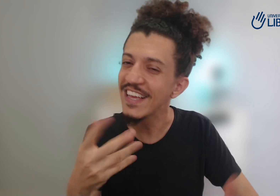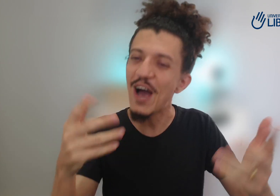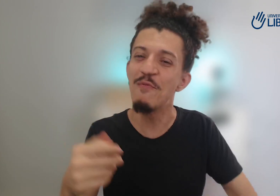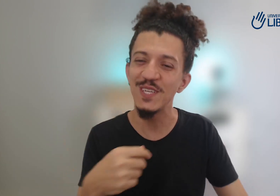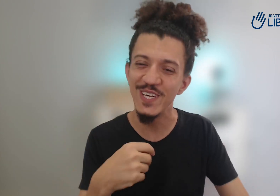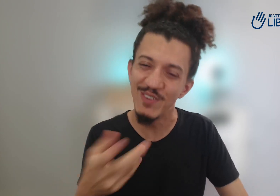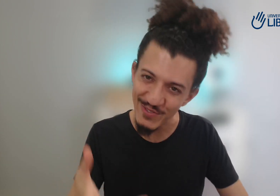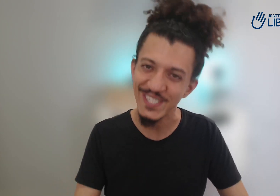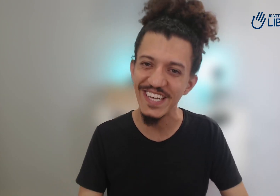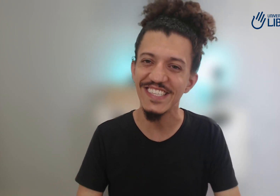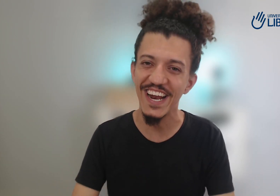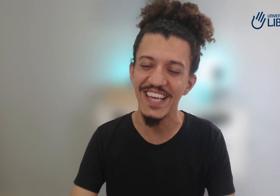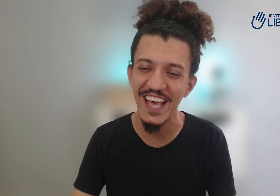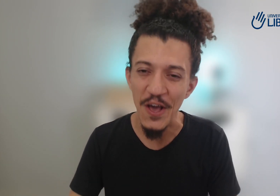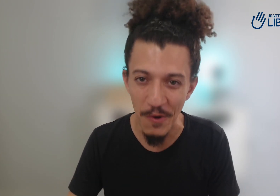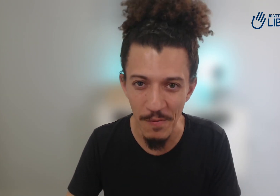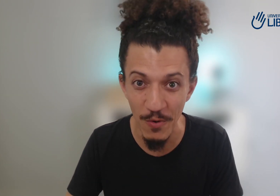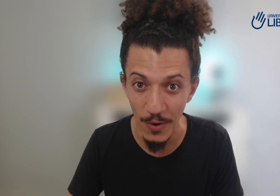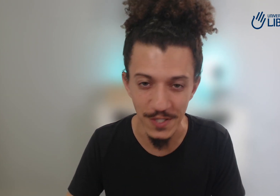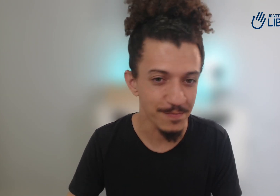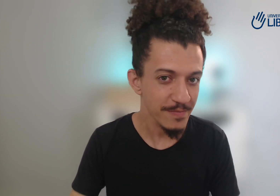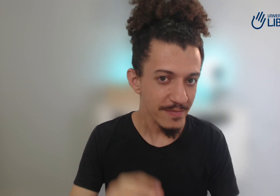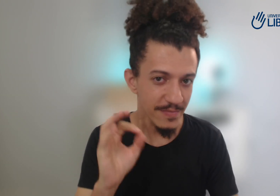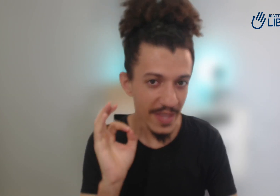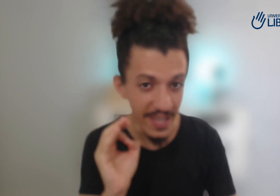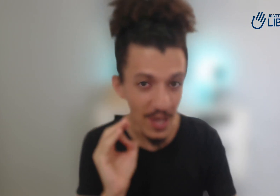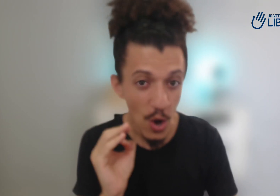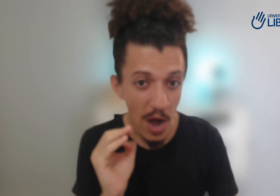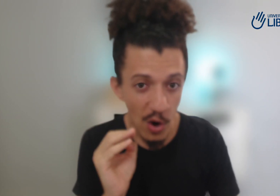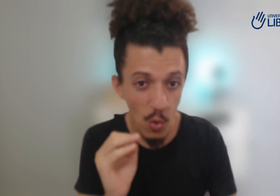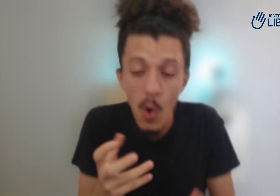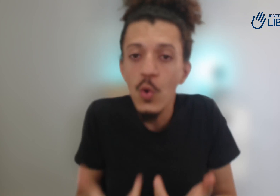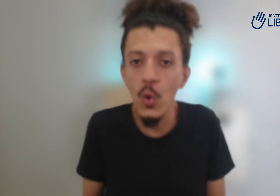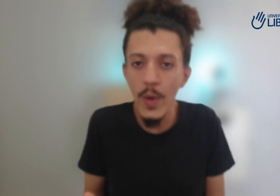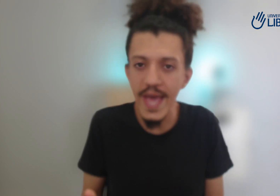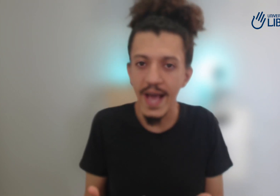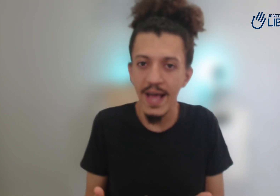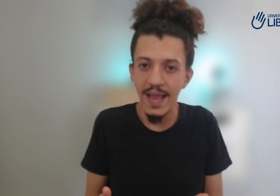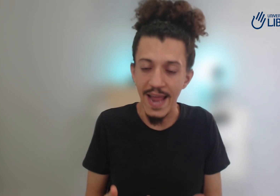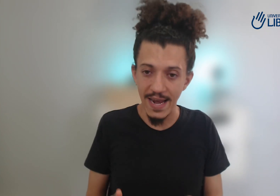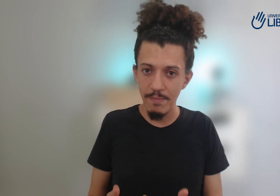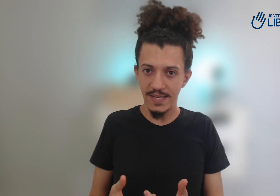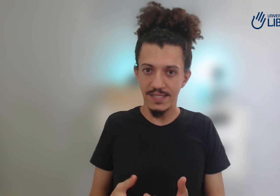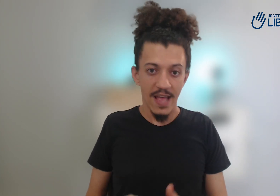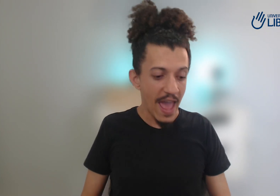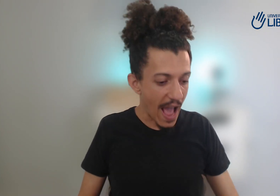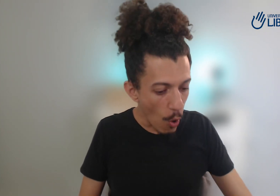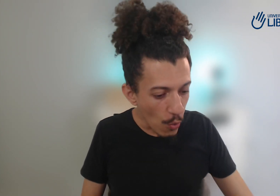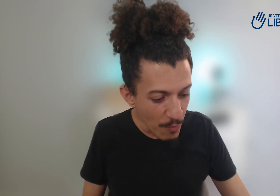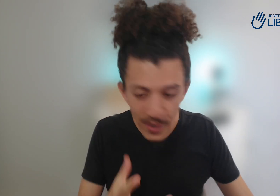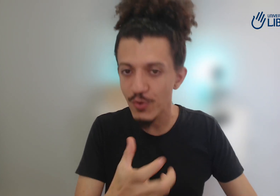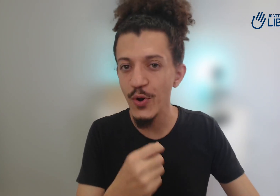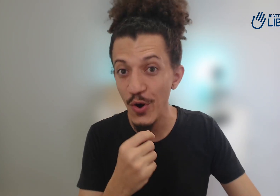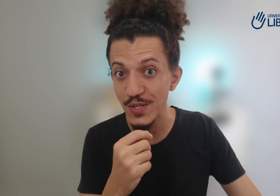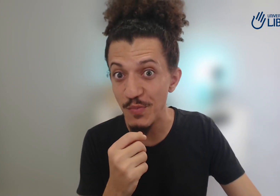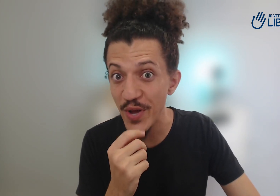é o motivo de você estar aqui comigo hoje. E concluir na Libras é algo muito curioso porque